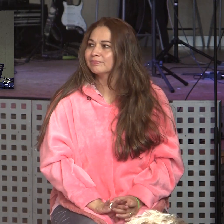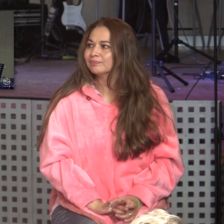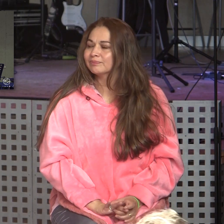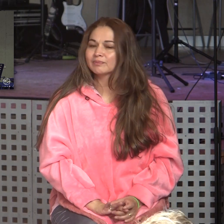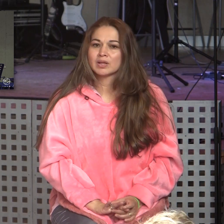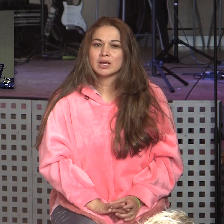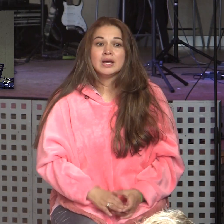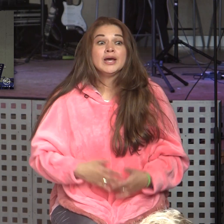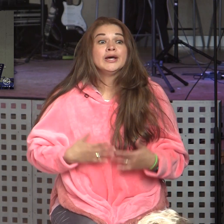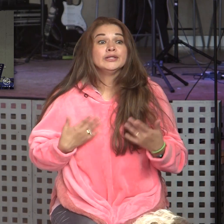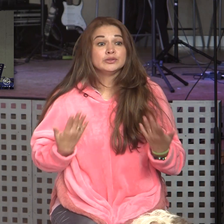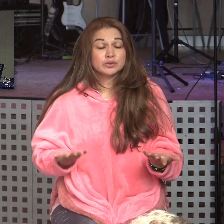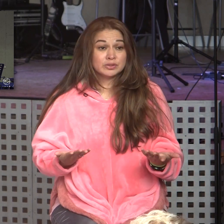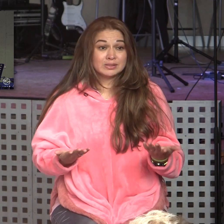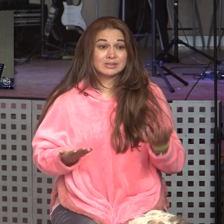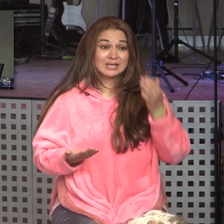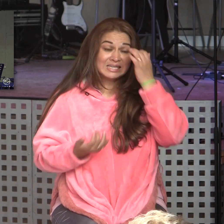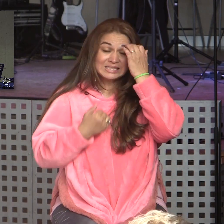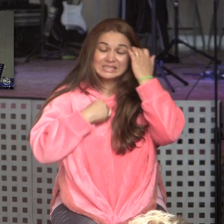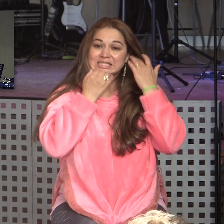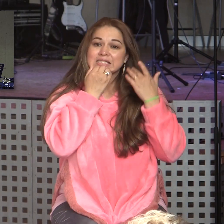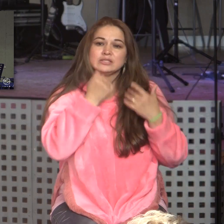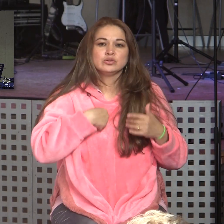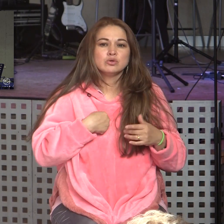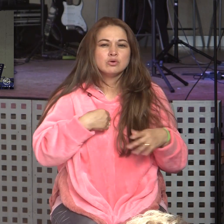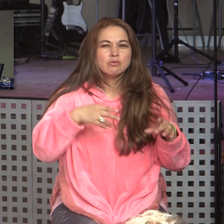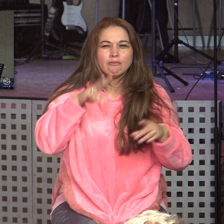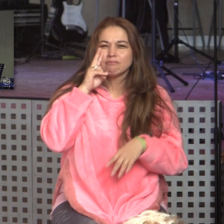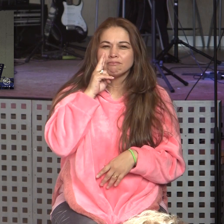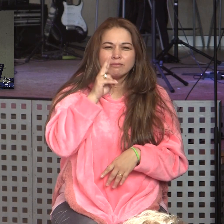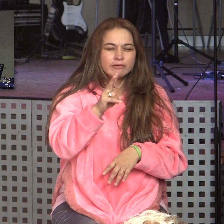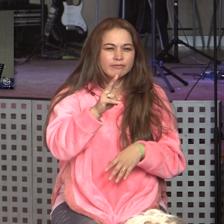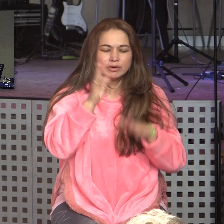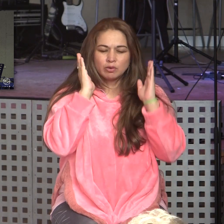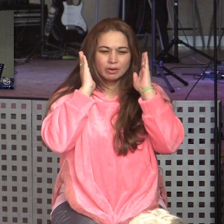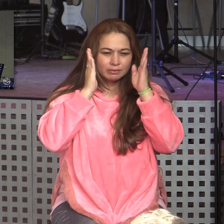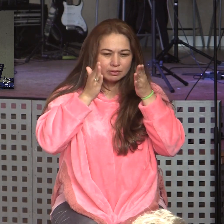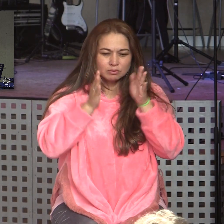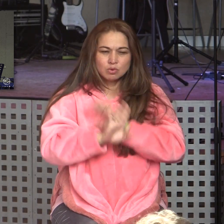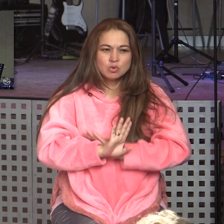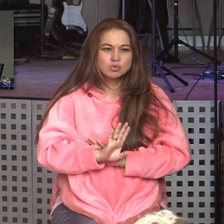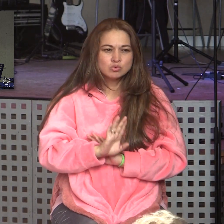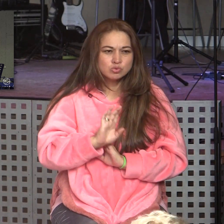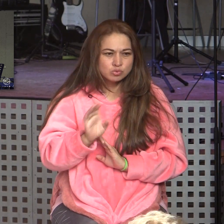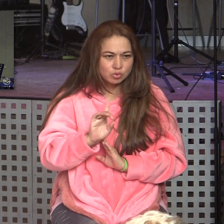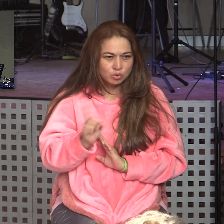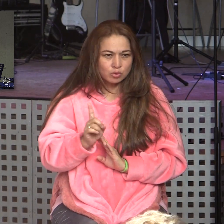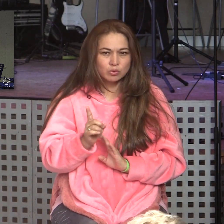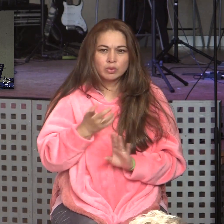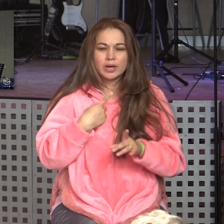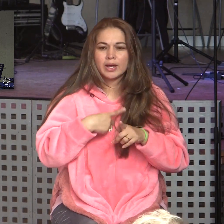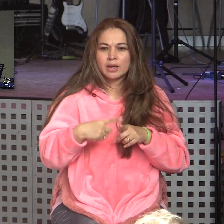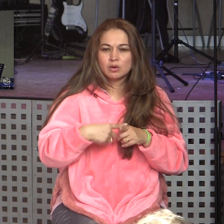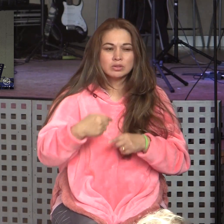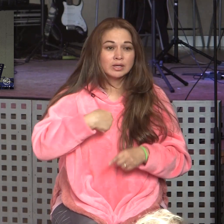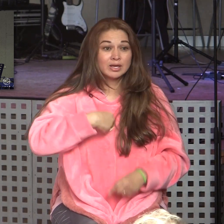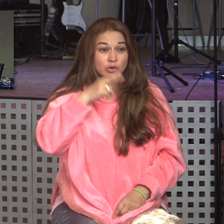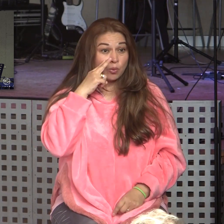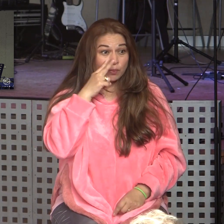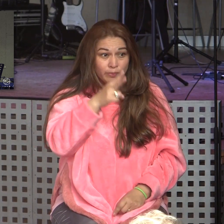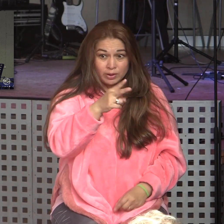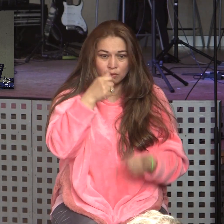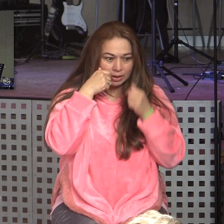Eso es vivir temporalmente. Por eso tenemos que aprender.